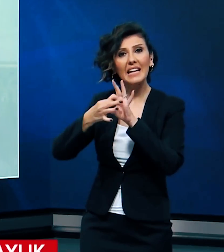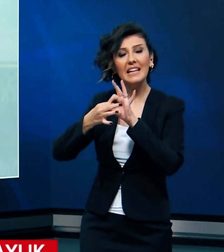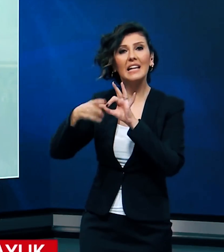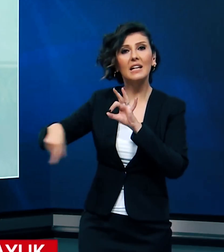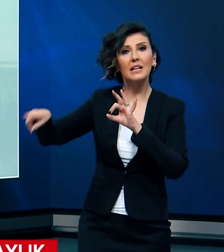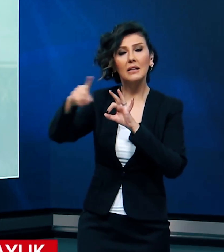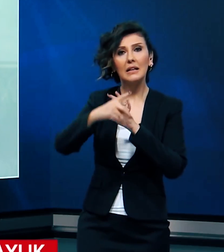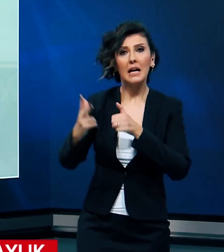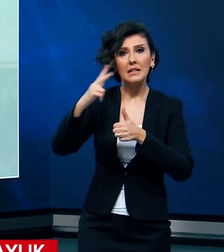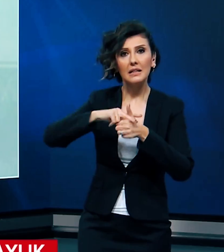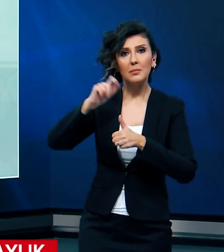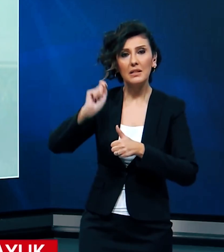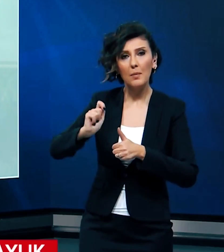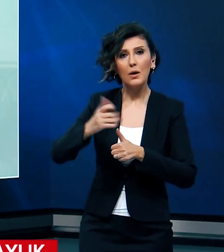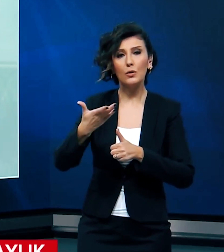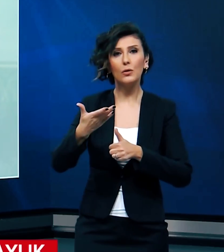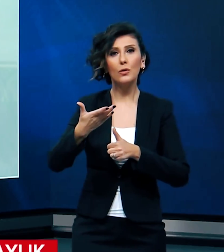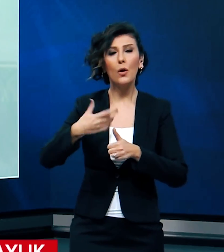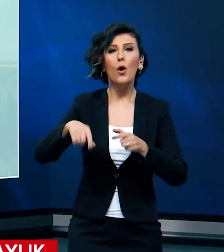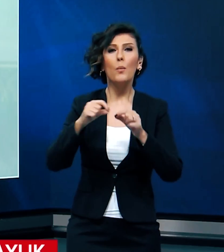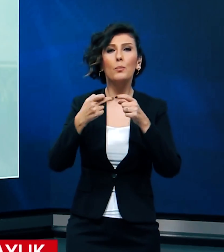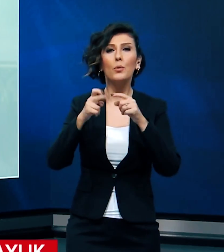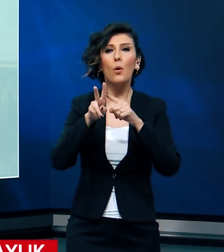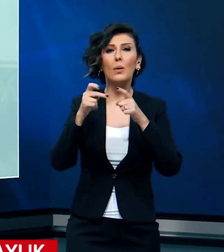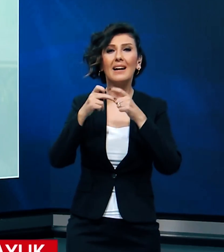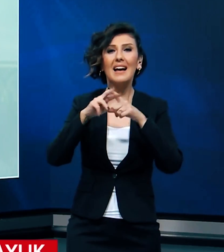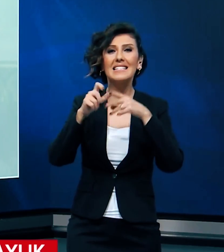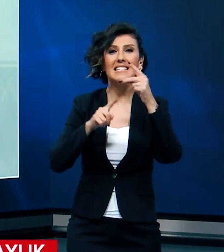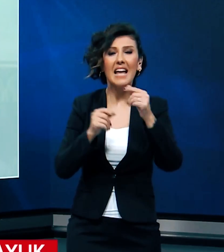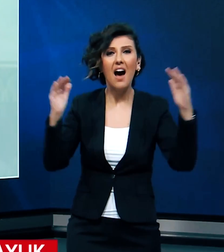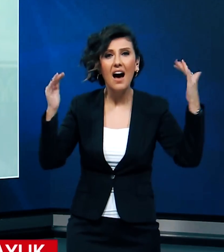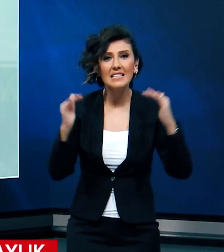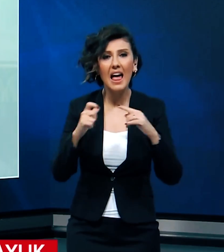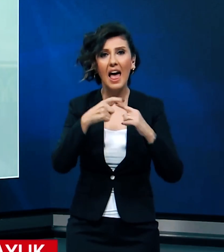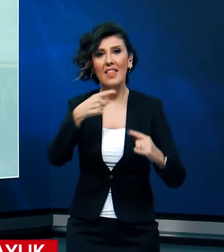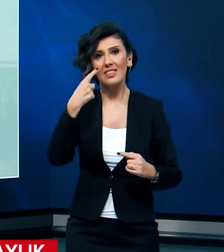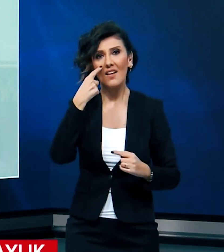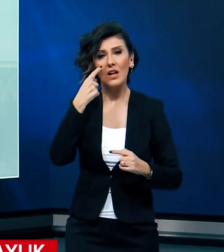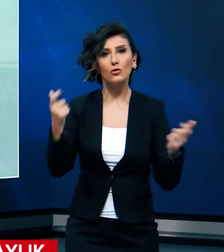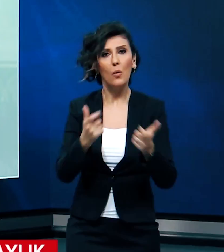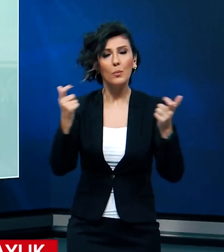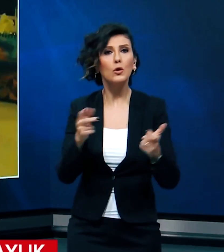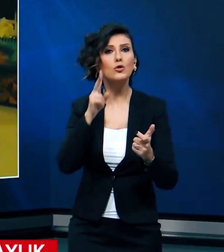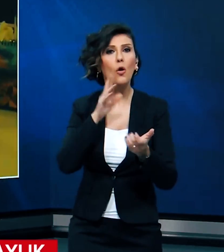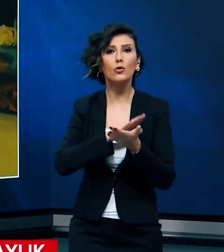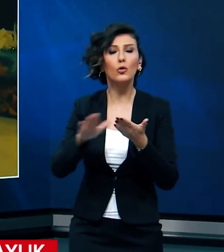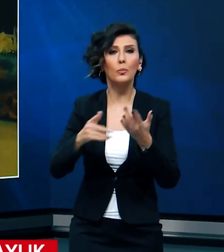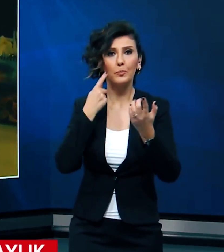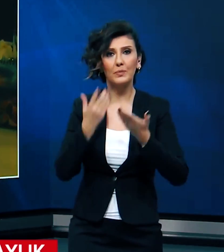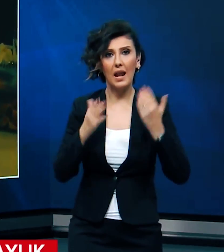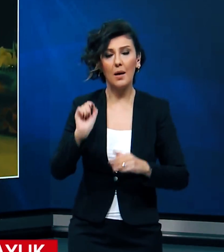ilgili kurumların katılımıyla yapılan bürokrasinin azaltılması ve E-Devlet toplantısında gelinen son durum